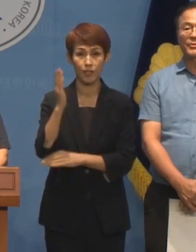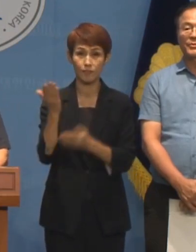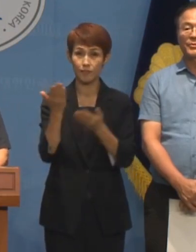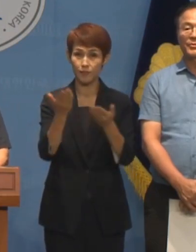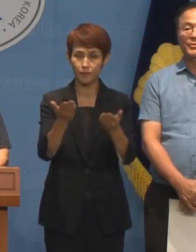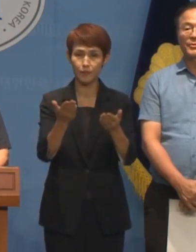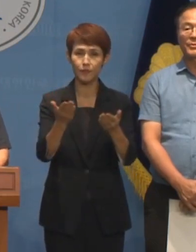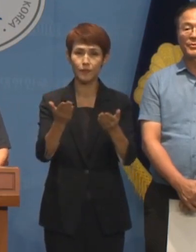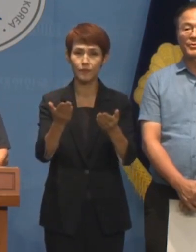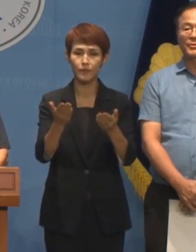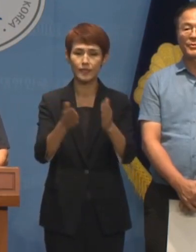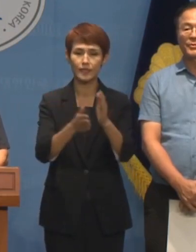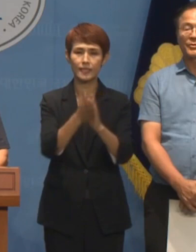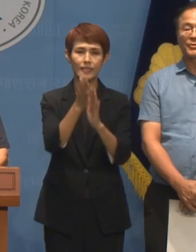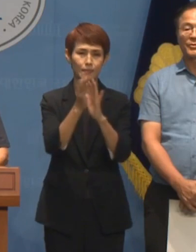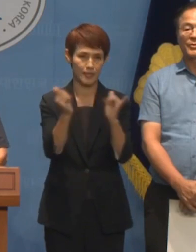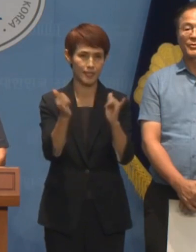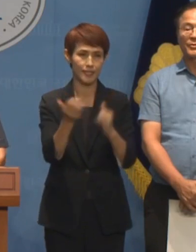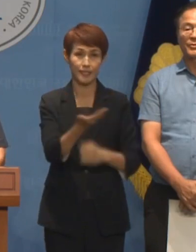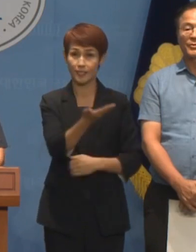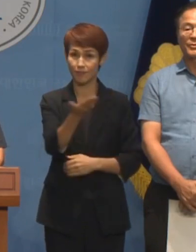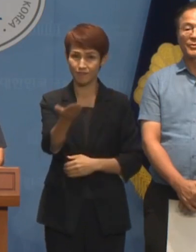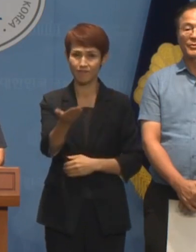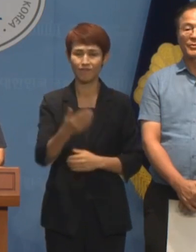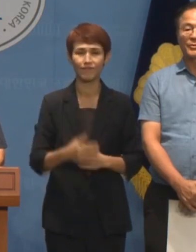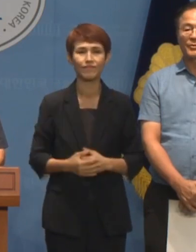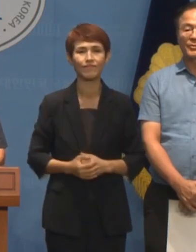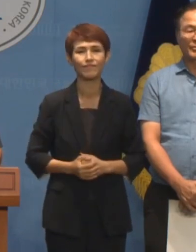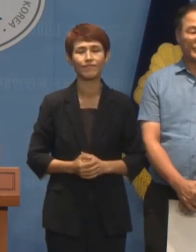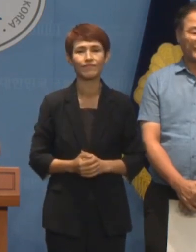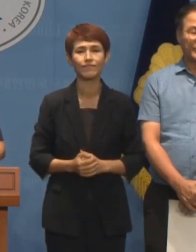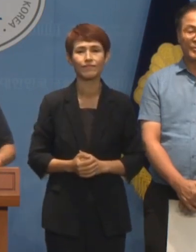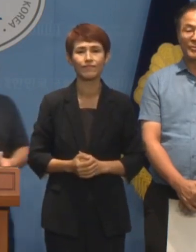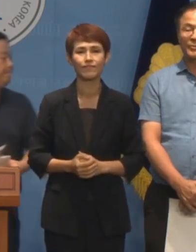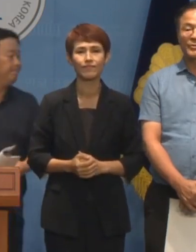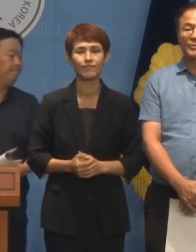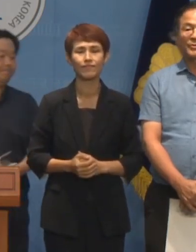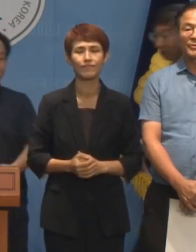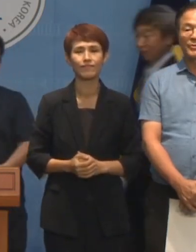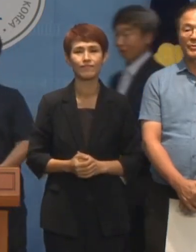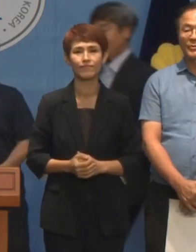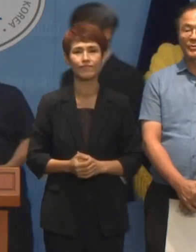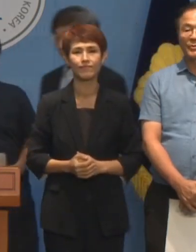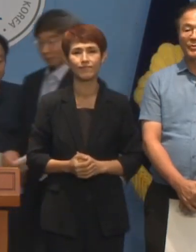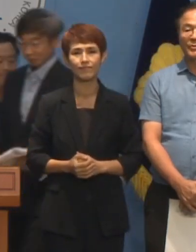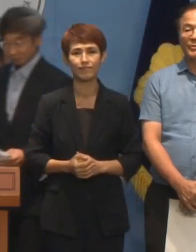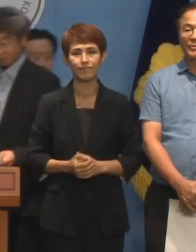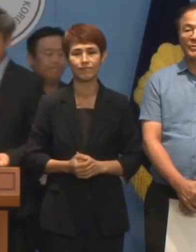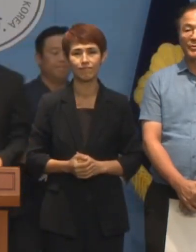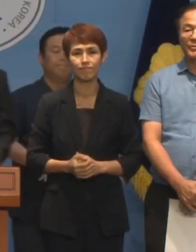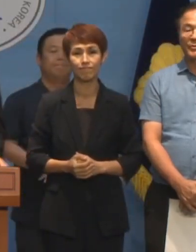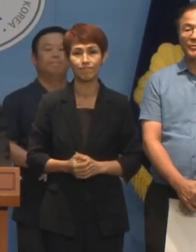여주 양평 여민동락의 김현호 전 대표님 말씀 듣겠습니다.